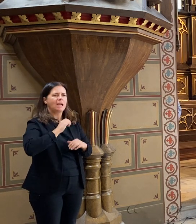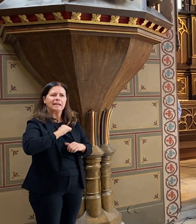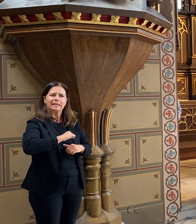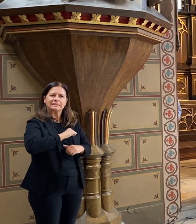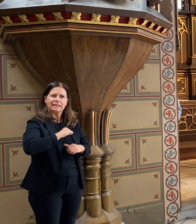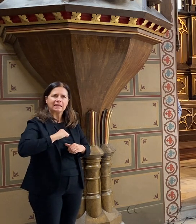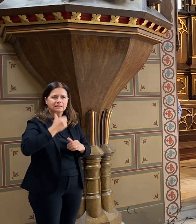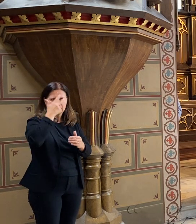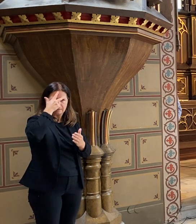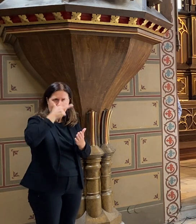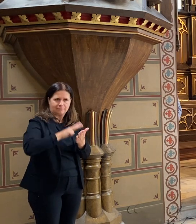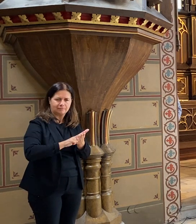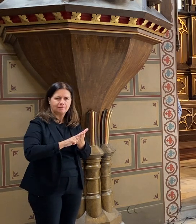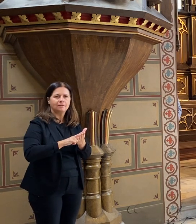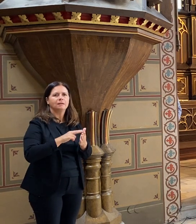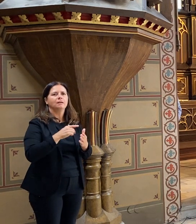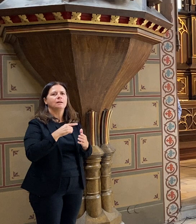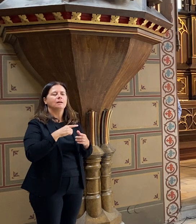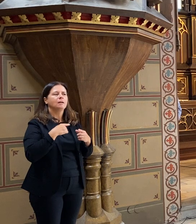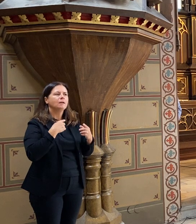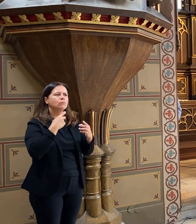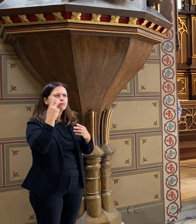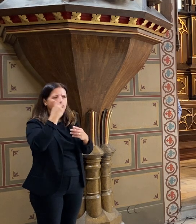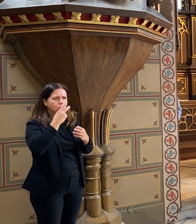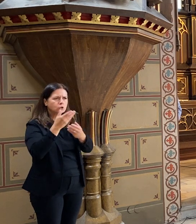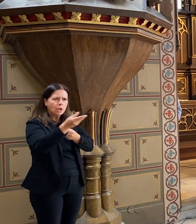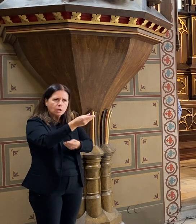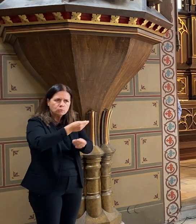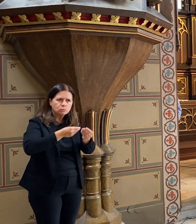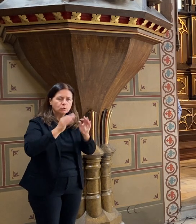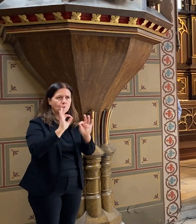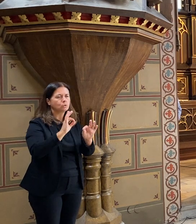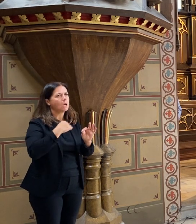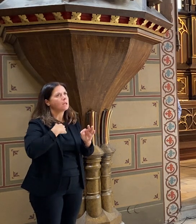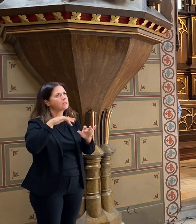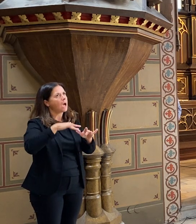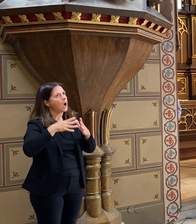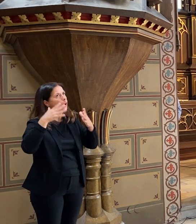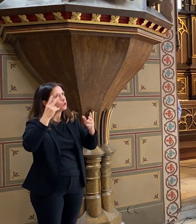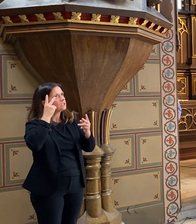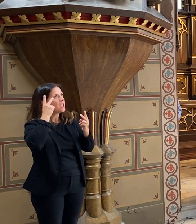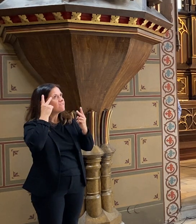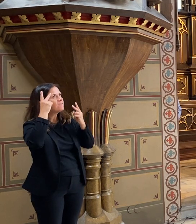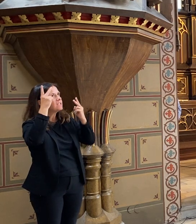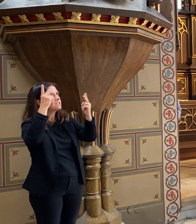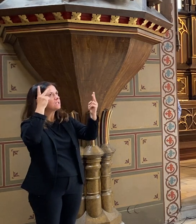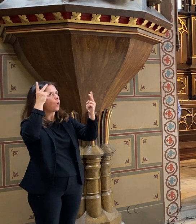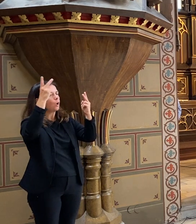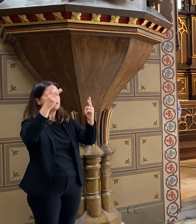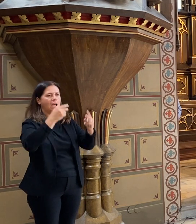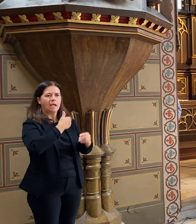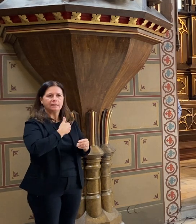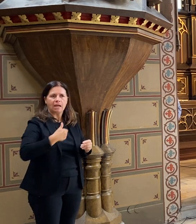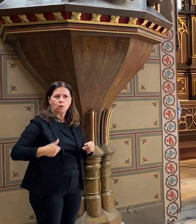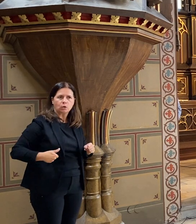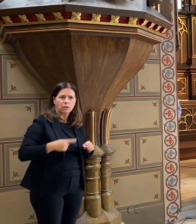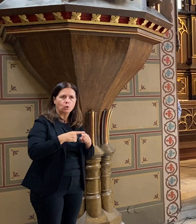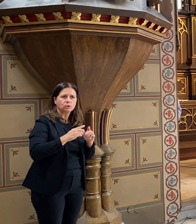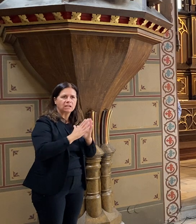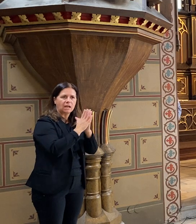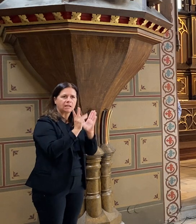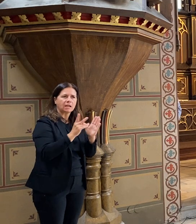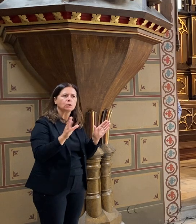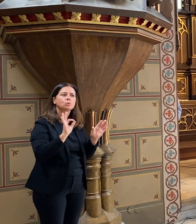Bekenntnis, verstehen wir uns, sondern ich habe auch die ganz große Vision, dass Diakonie und Kirche auch ganz viel miteinander arbeiten